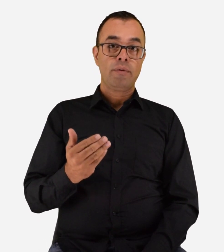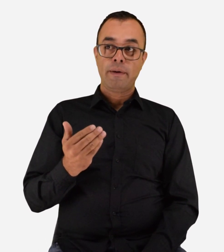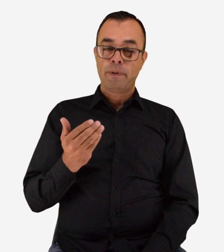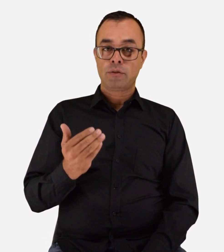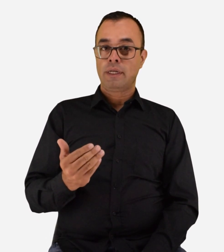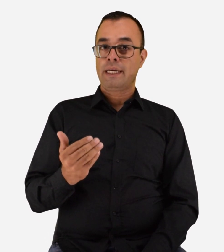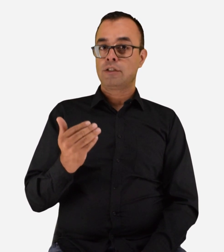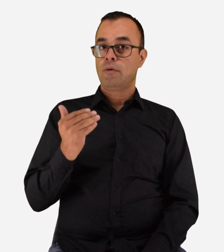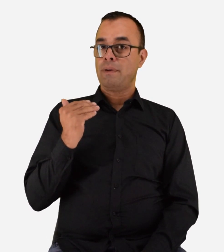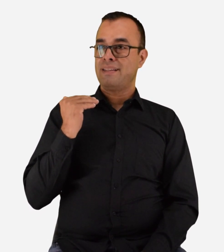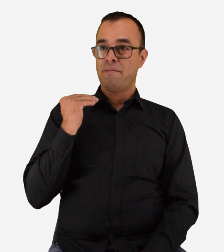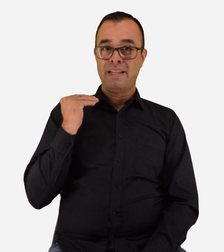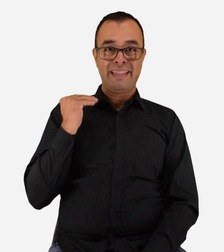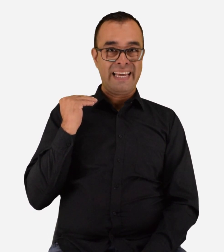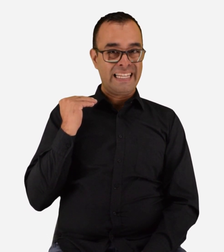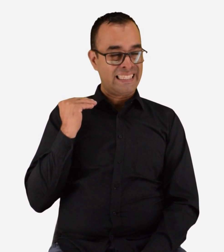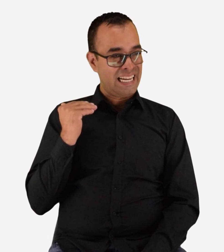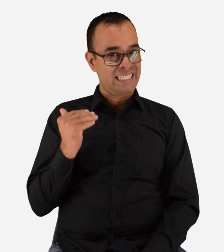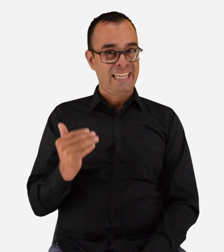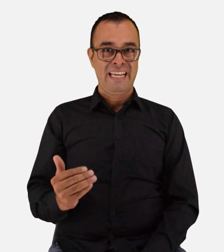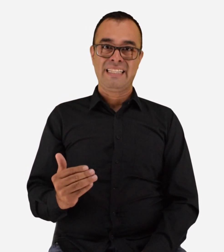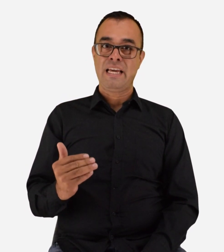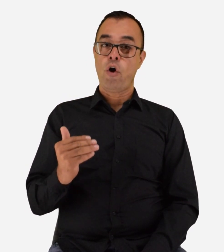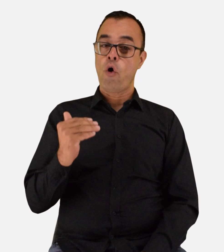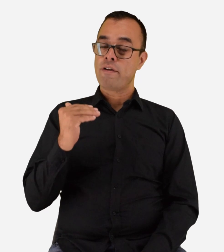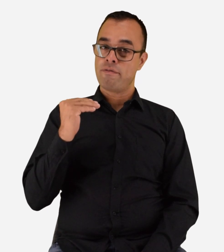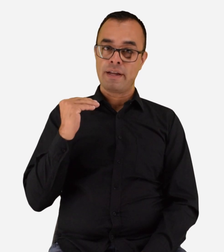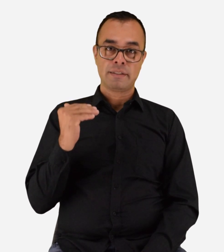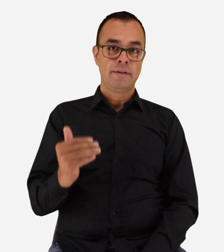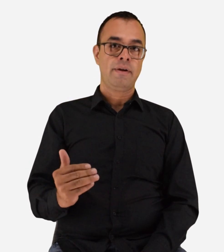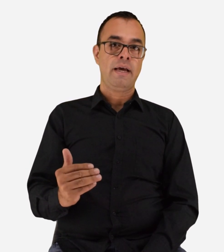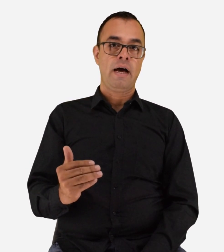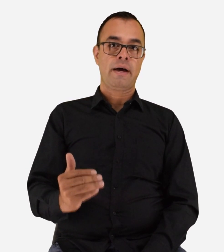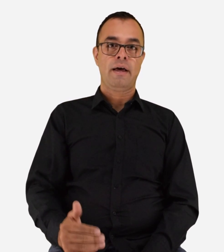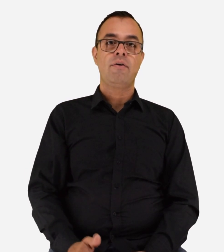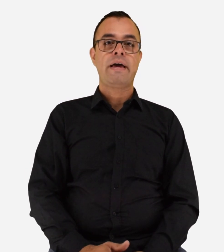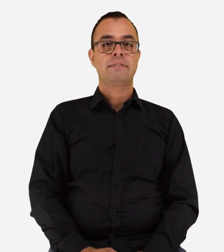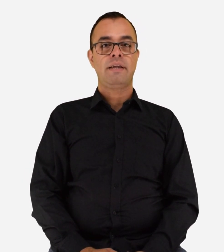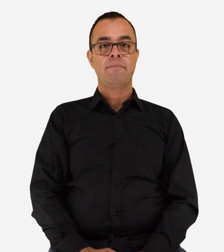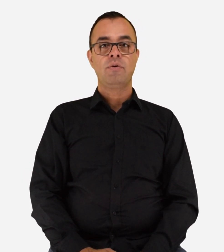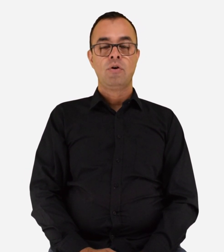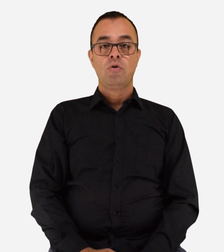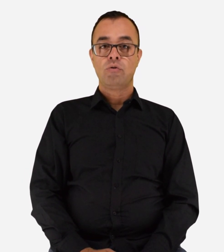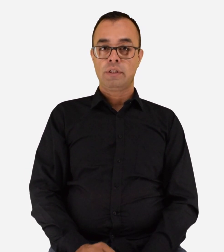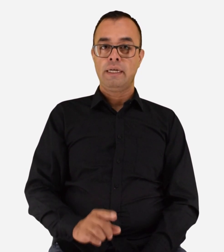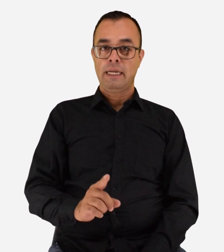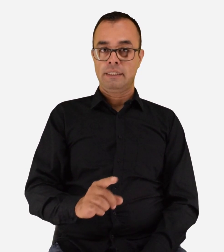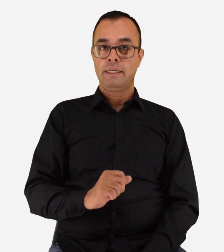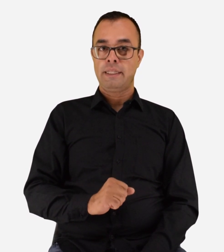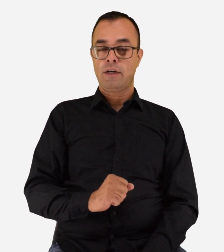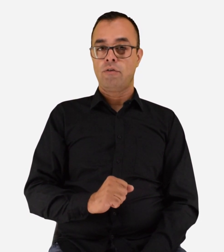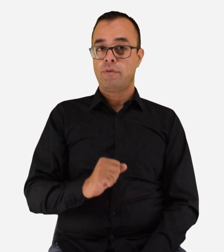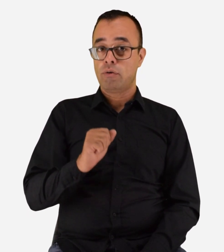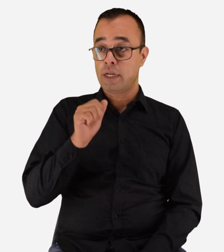una persona que es completamente intransigente o inflexible a grado extremo usan la siguiente